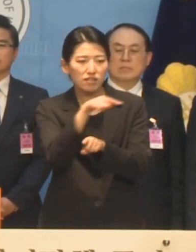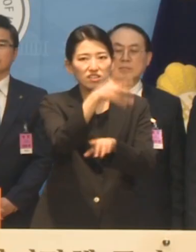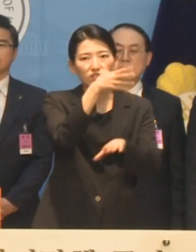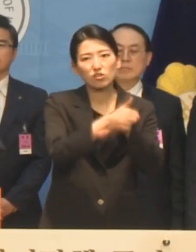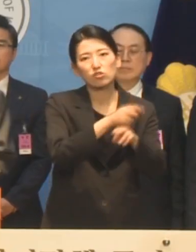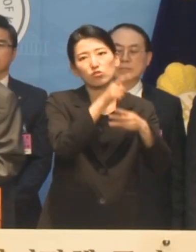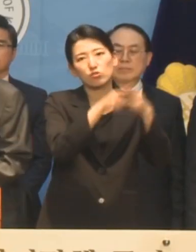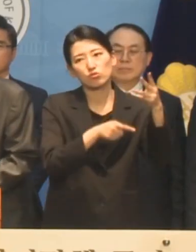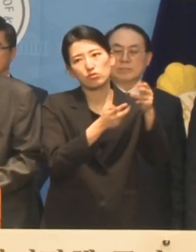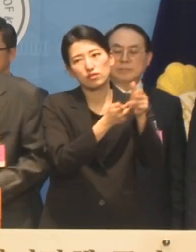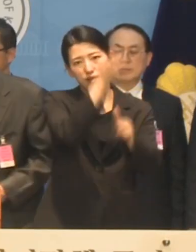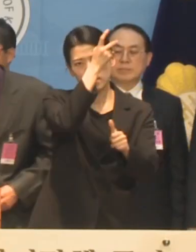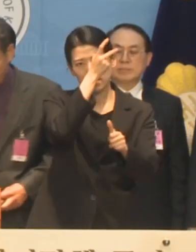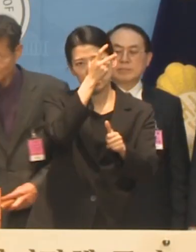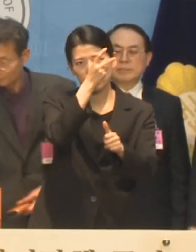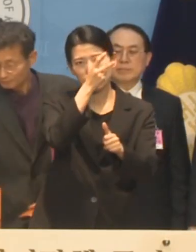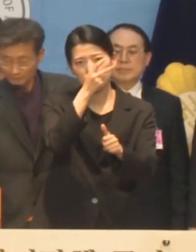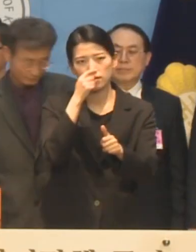없습니다.